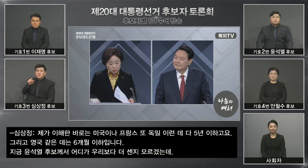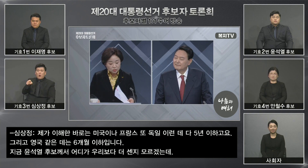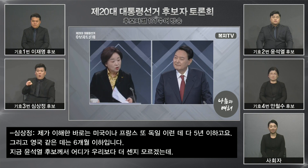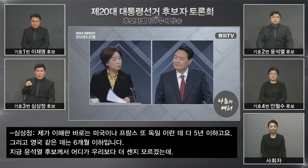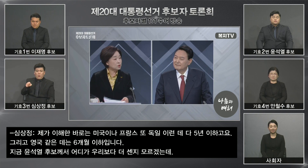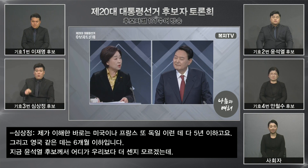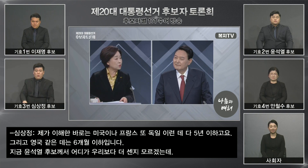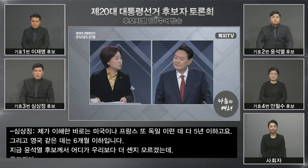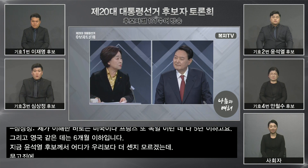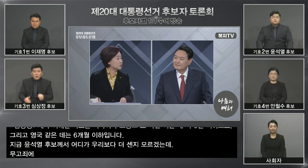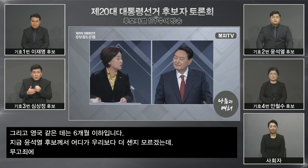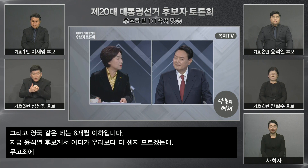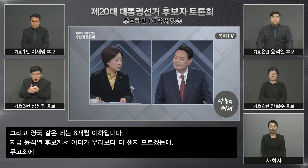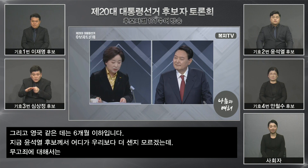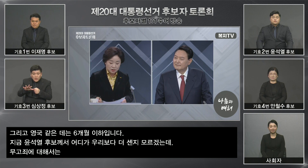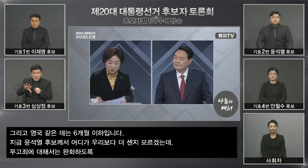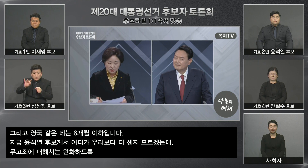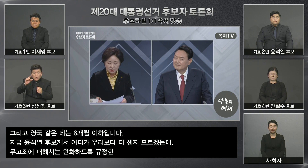뭐 처음보다 요즘